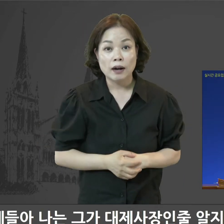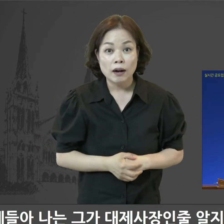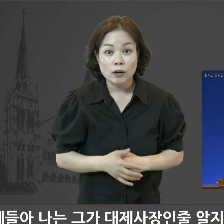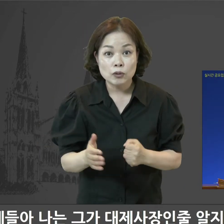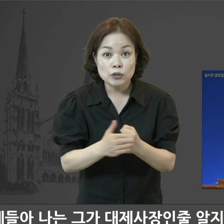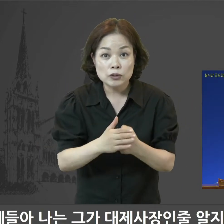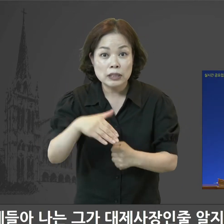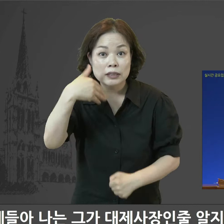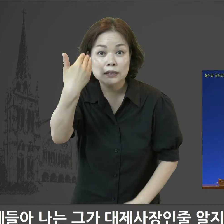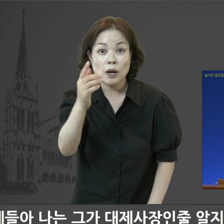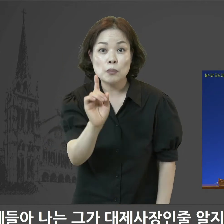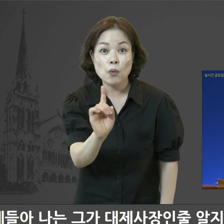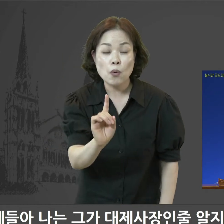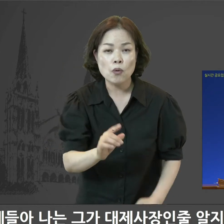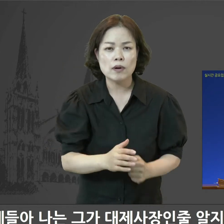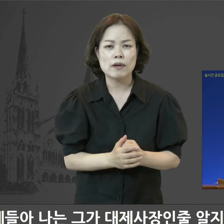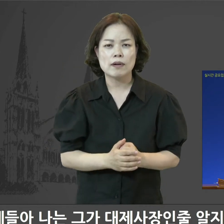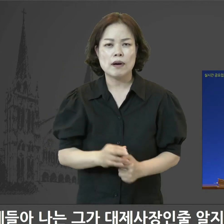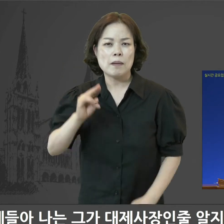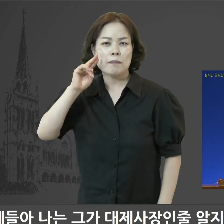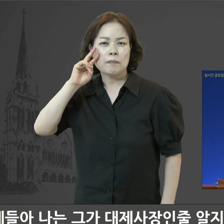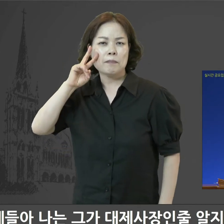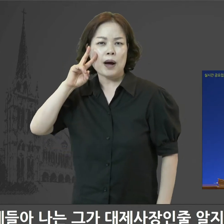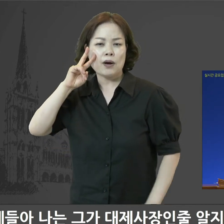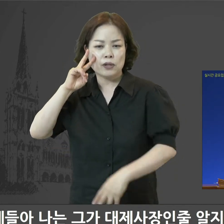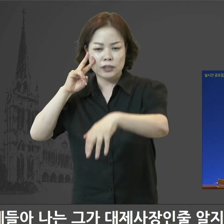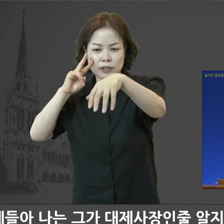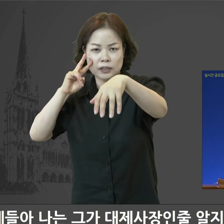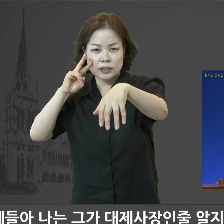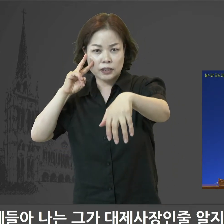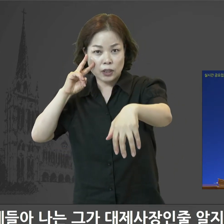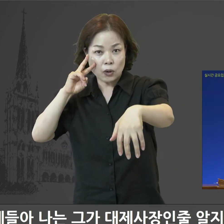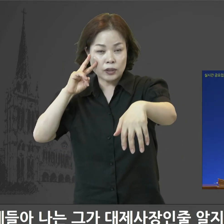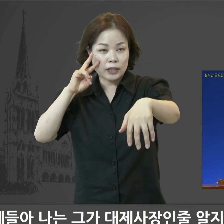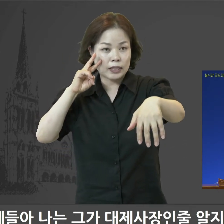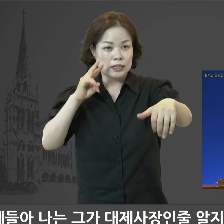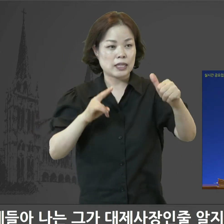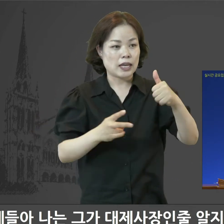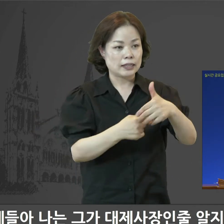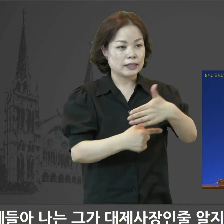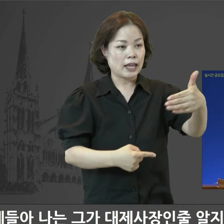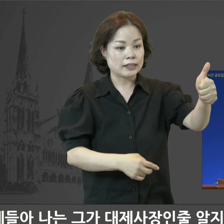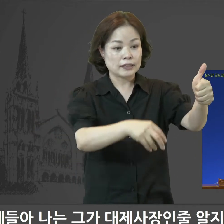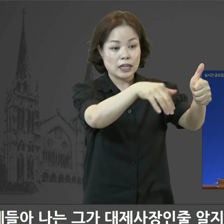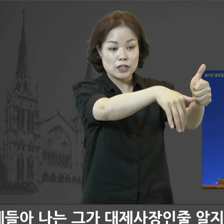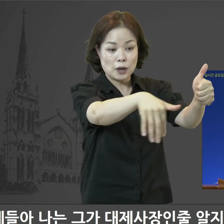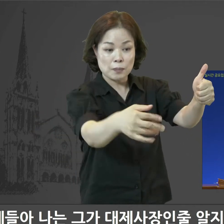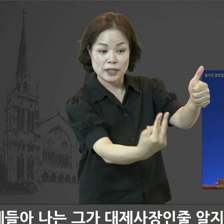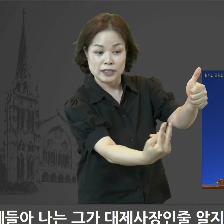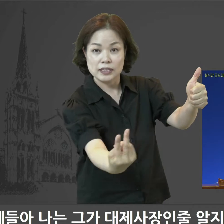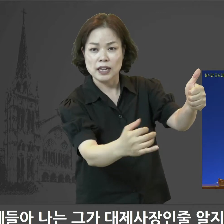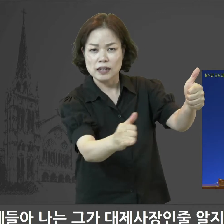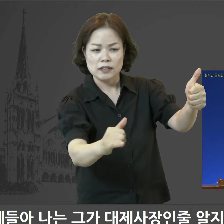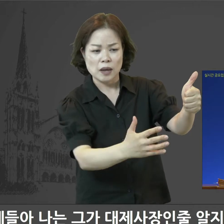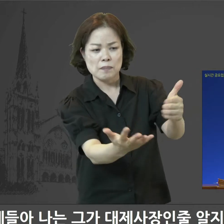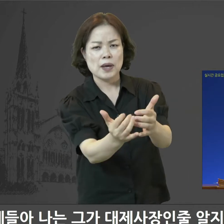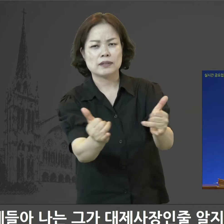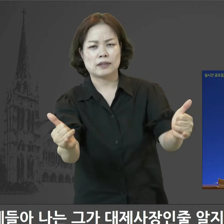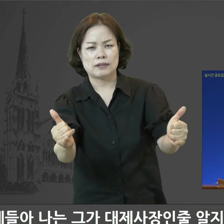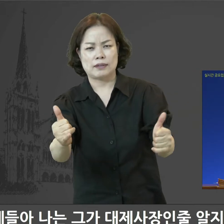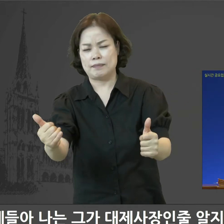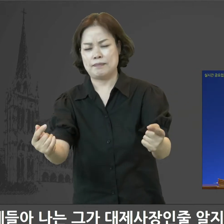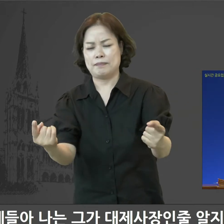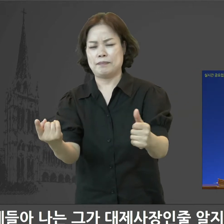나니까 그 다음 얘기는 바울 곁에 선 대제사장 편인 사람들이 한 얘기인 겁니다. 기록하였을 때 너의 백성의 관리를